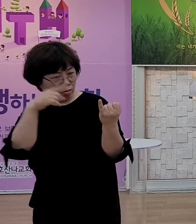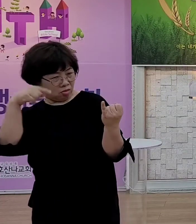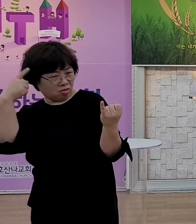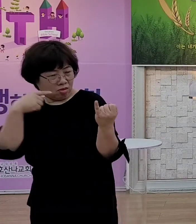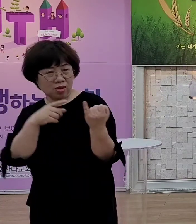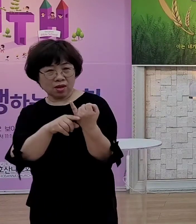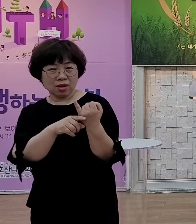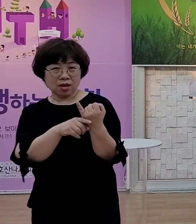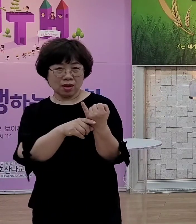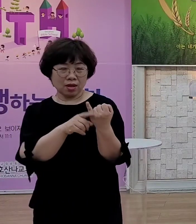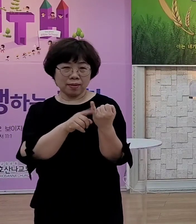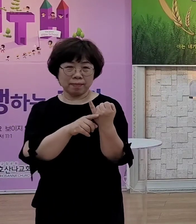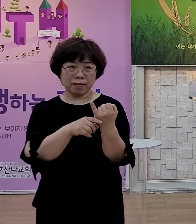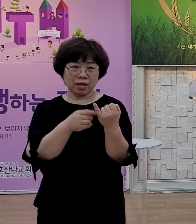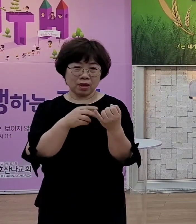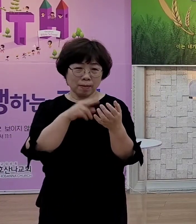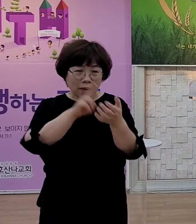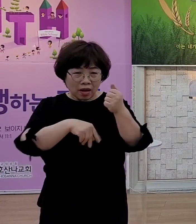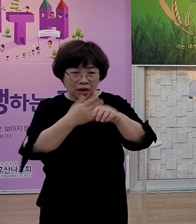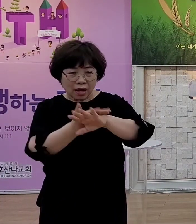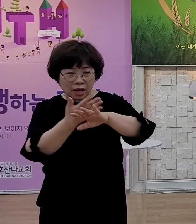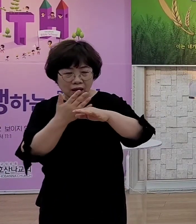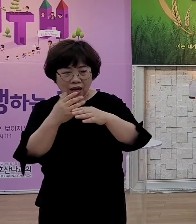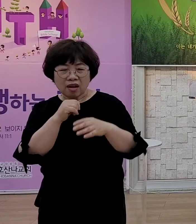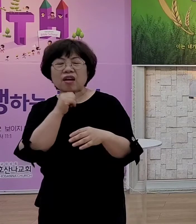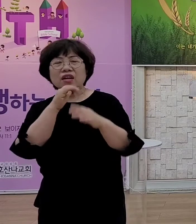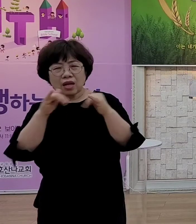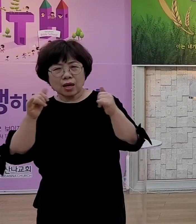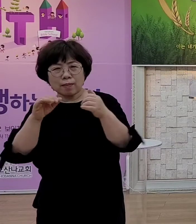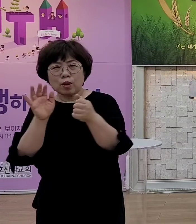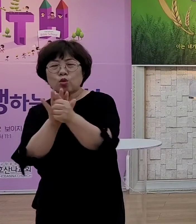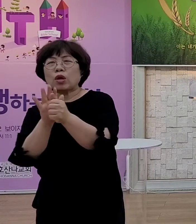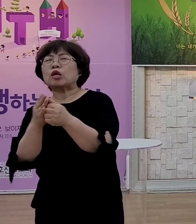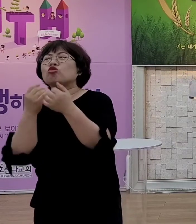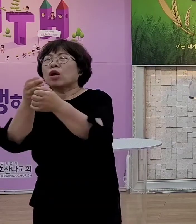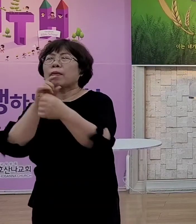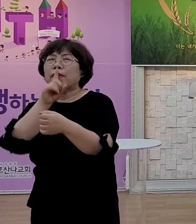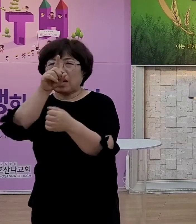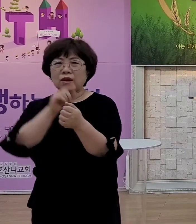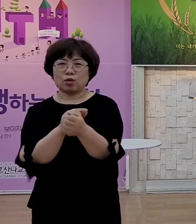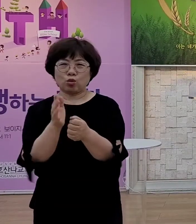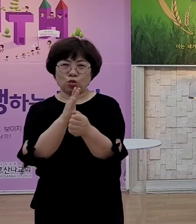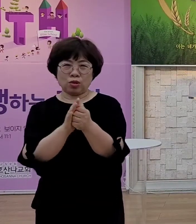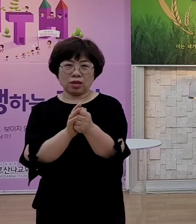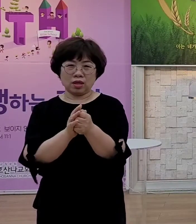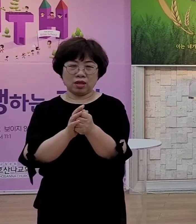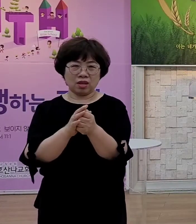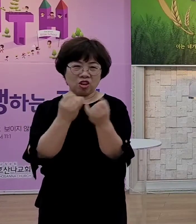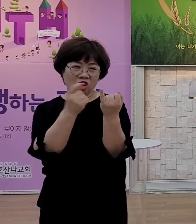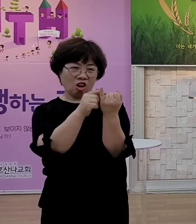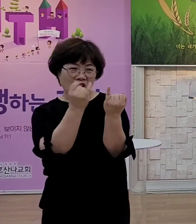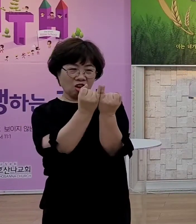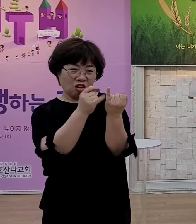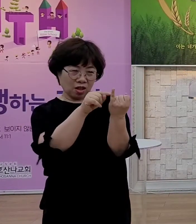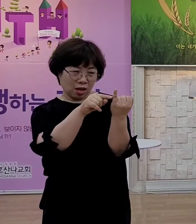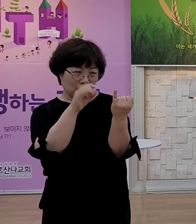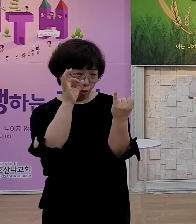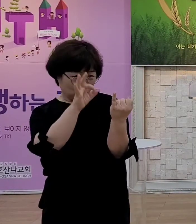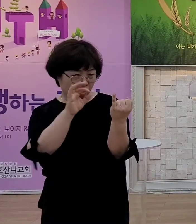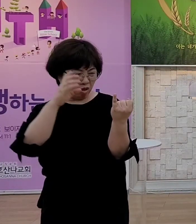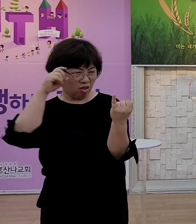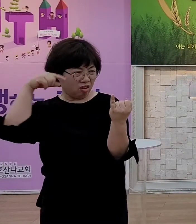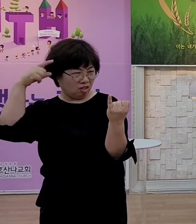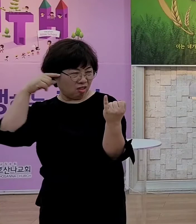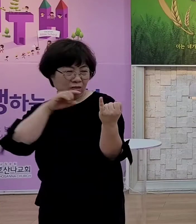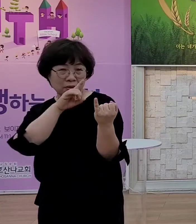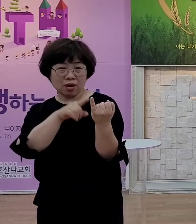팔아가지고 가난한 자들에게 줬으면 이러고 있어요. 위선자. 그죠? 이제 예수님은 그